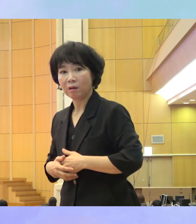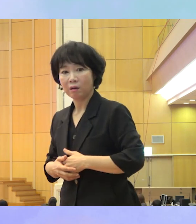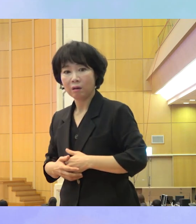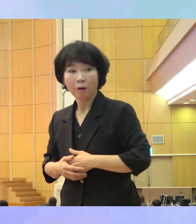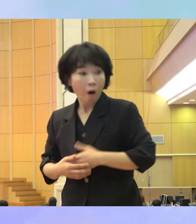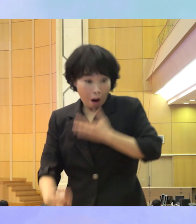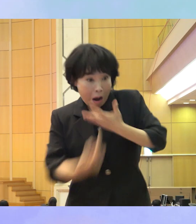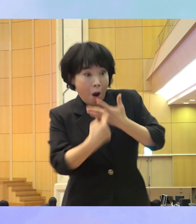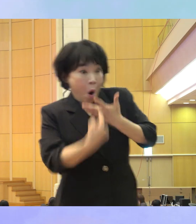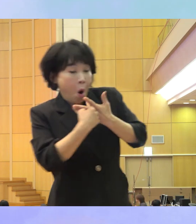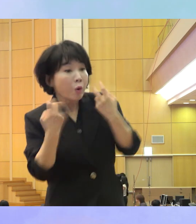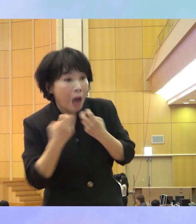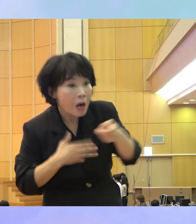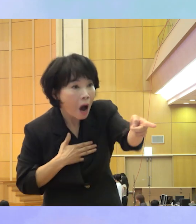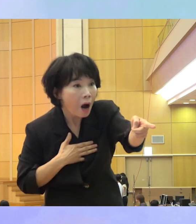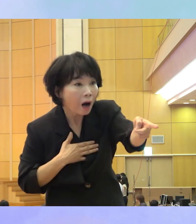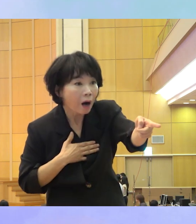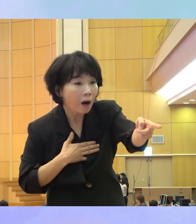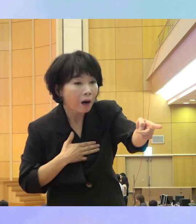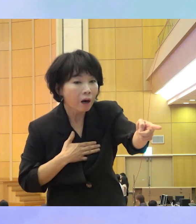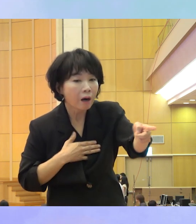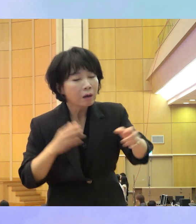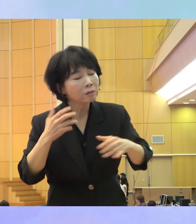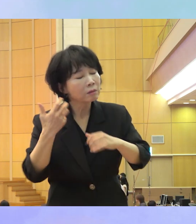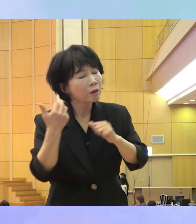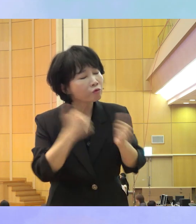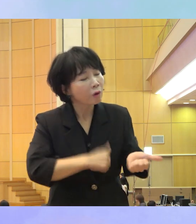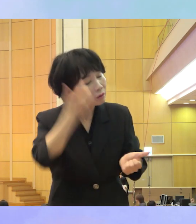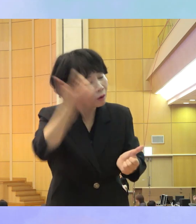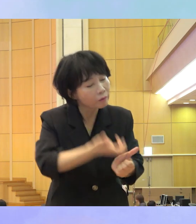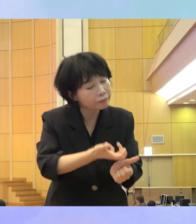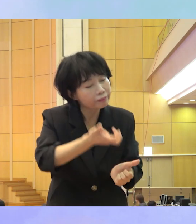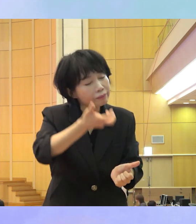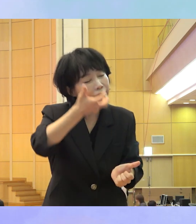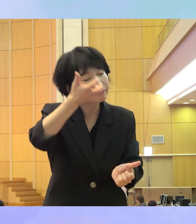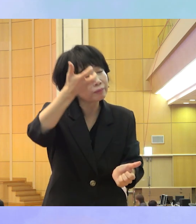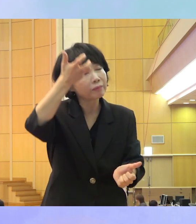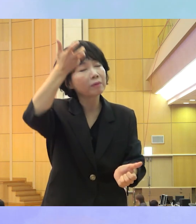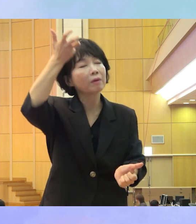가서 우리 어머니를 만났습니다. 낳아준 어머니를 만났대요.